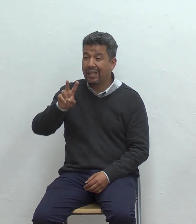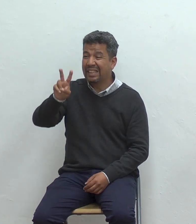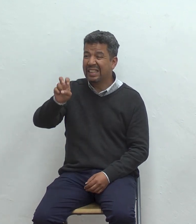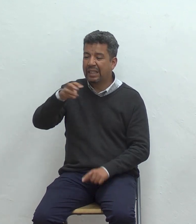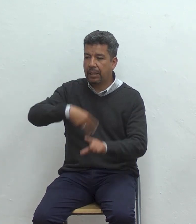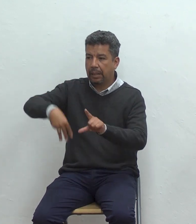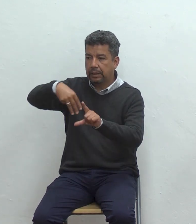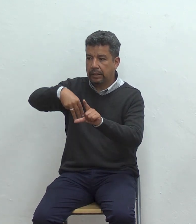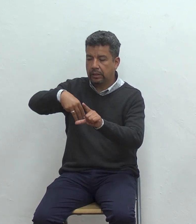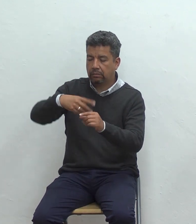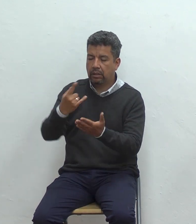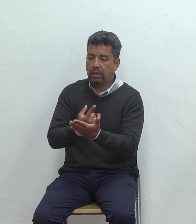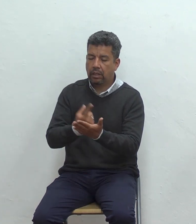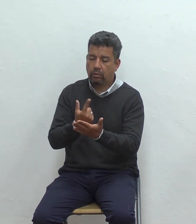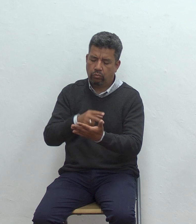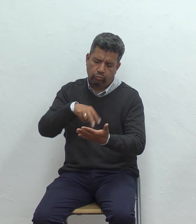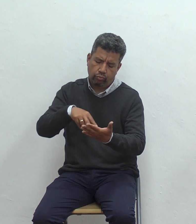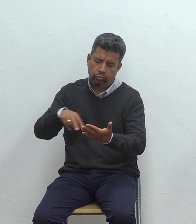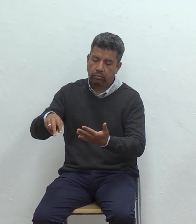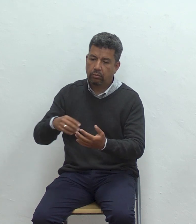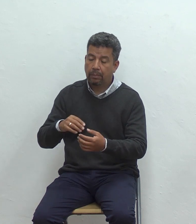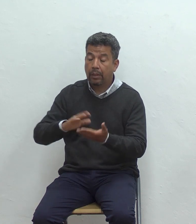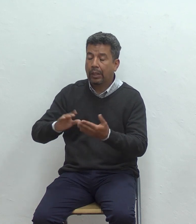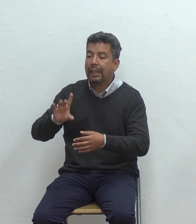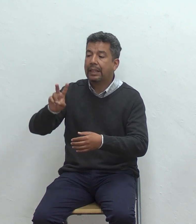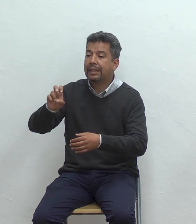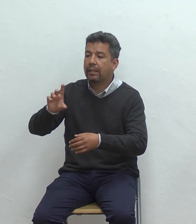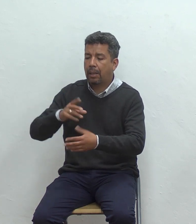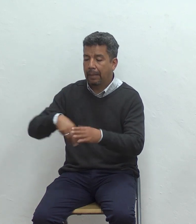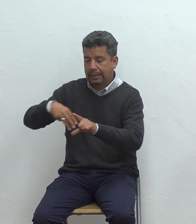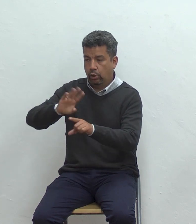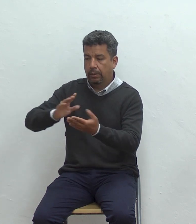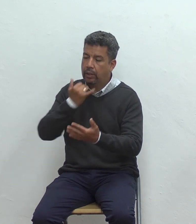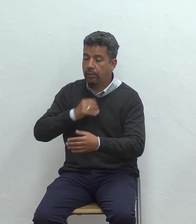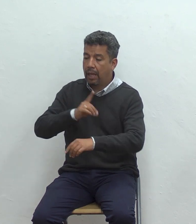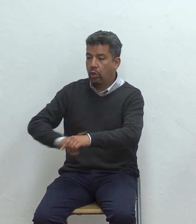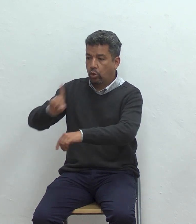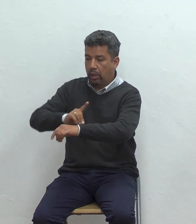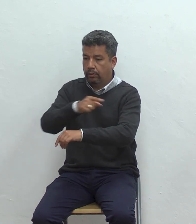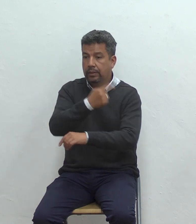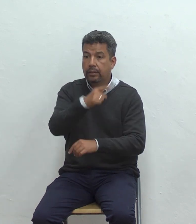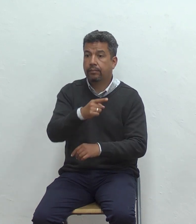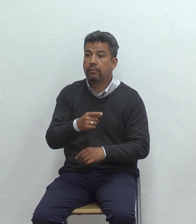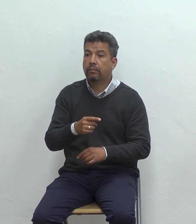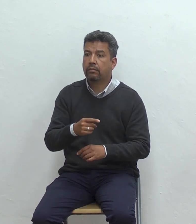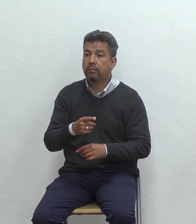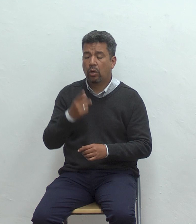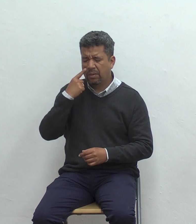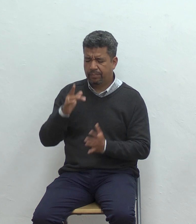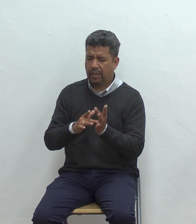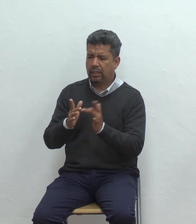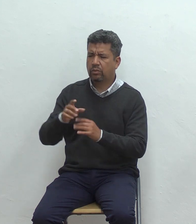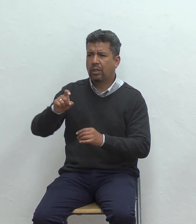le digo que me estoy leyendo. Él hizo 7 doctorados, perdón, ni siquiera maestrías, 7 doctorados. Y el tipo dice, mire,